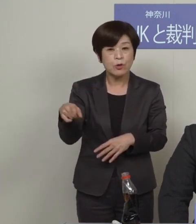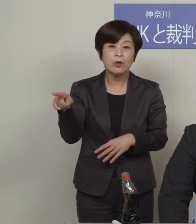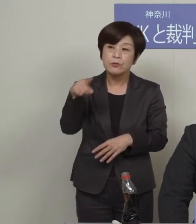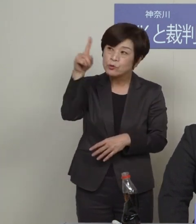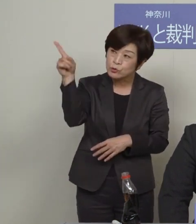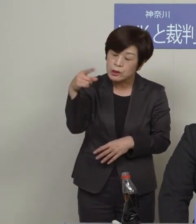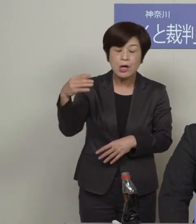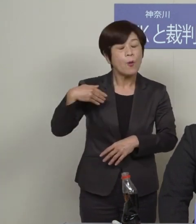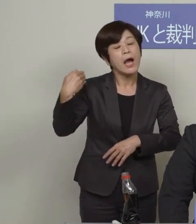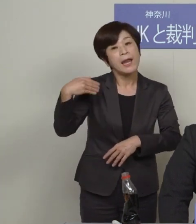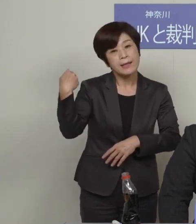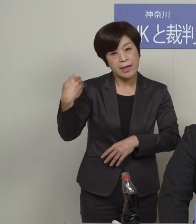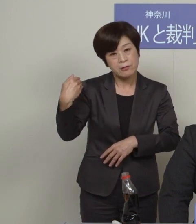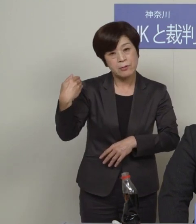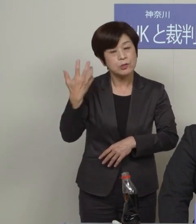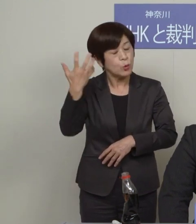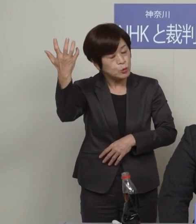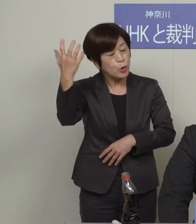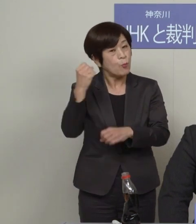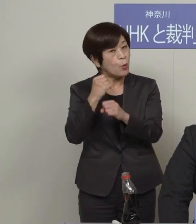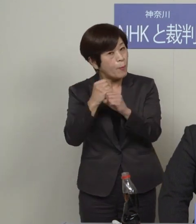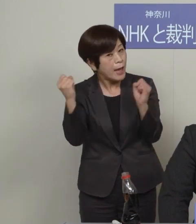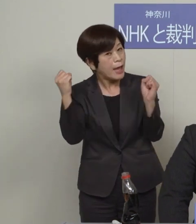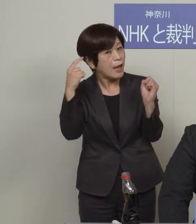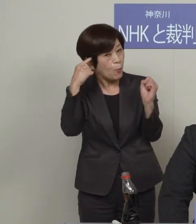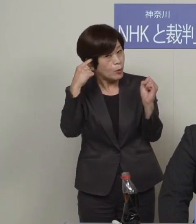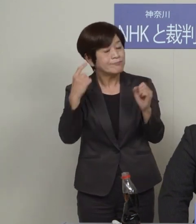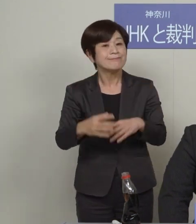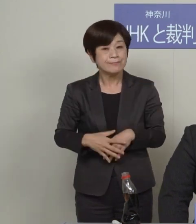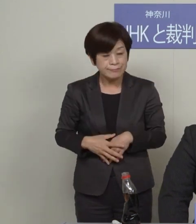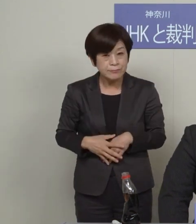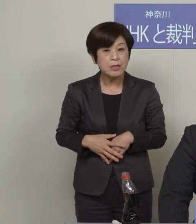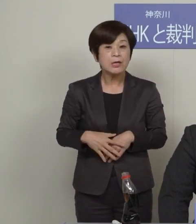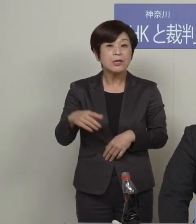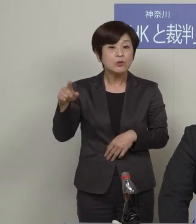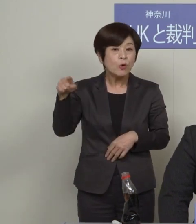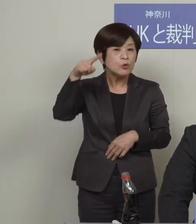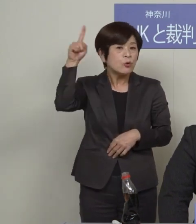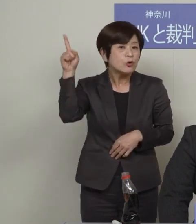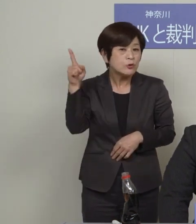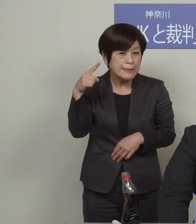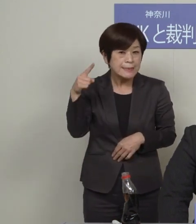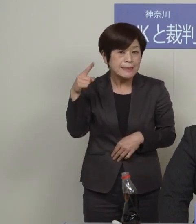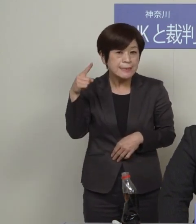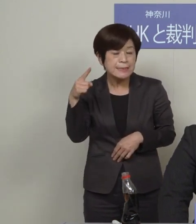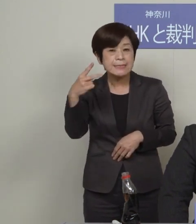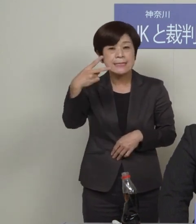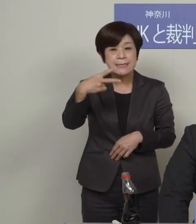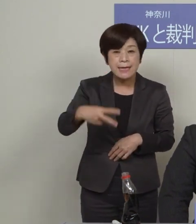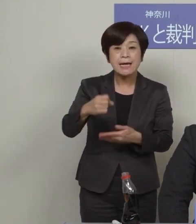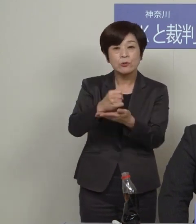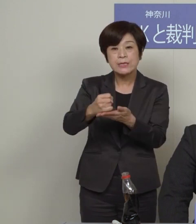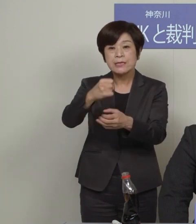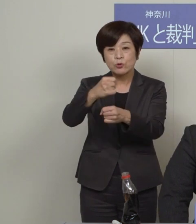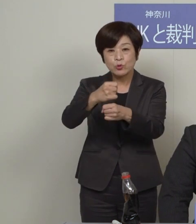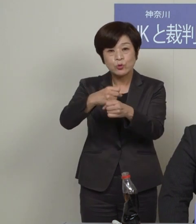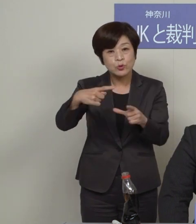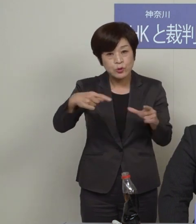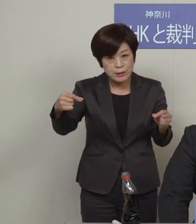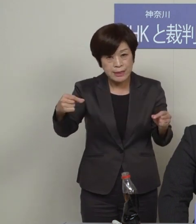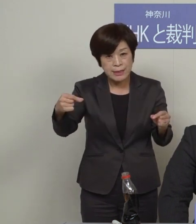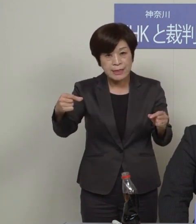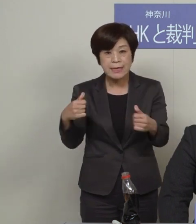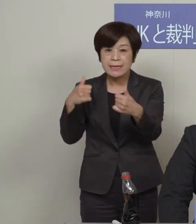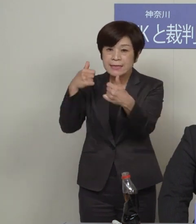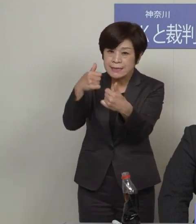すら想像できないでしょう。そんな人たちにセカンドチャンスを作る国、再チャレンジできる国を